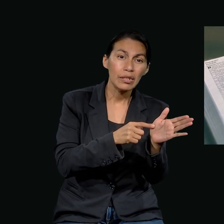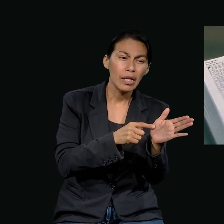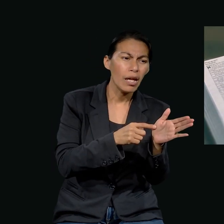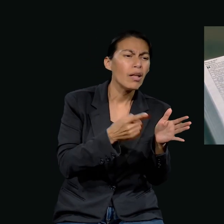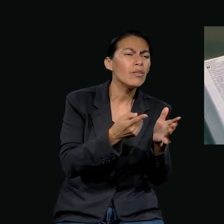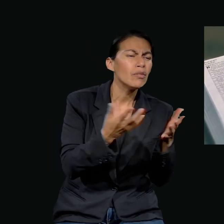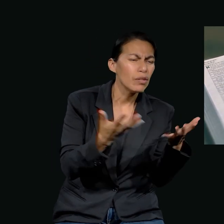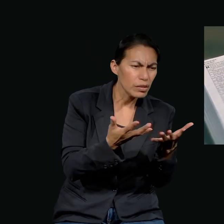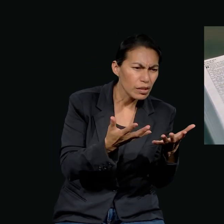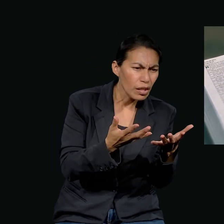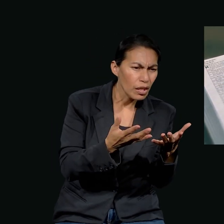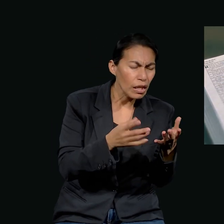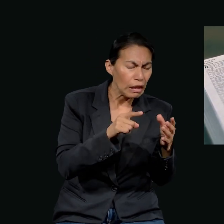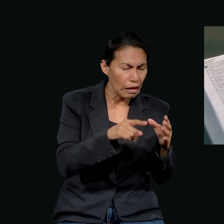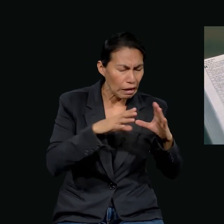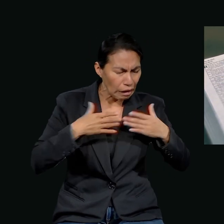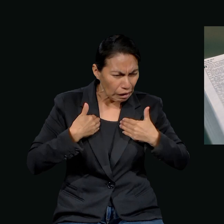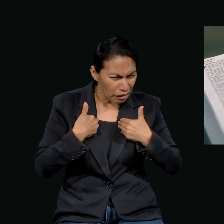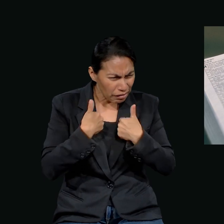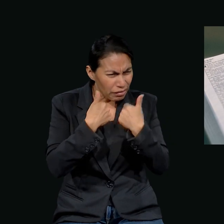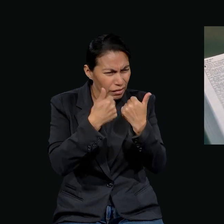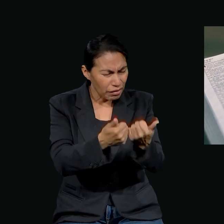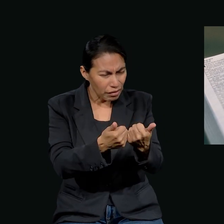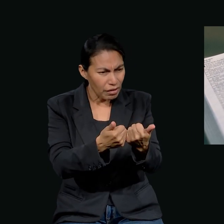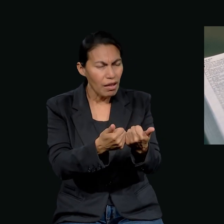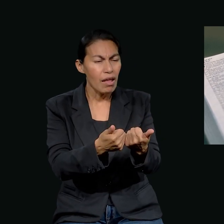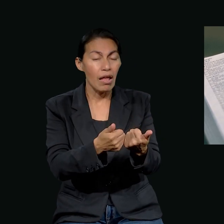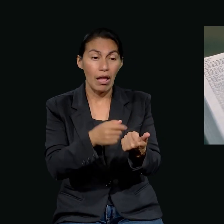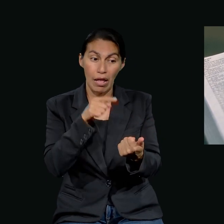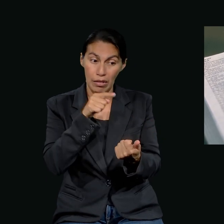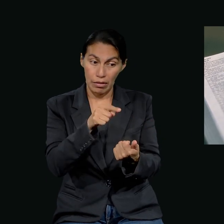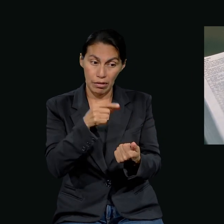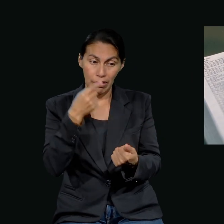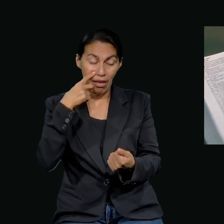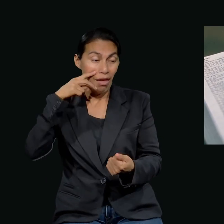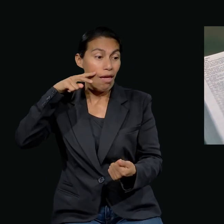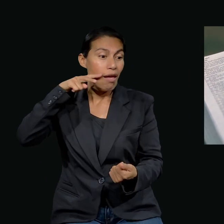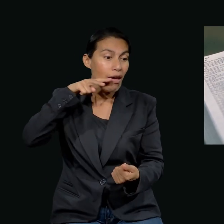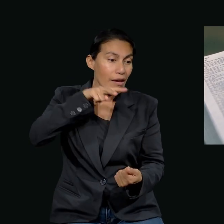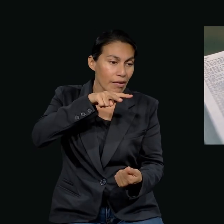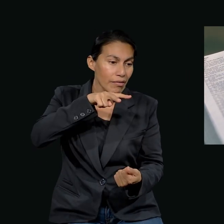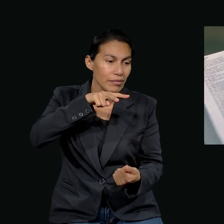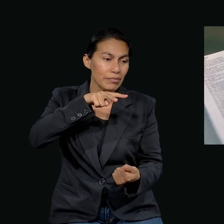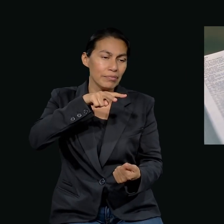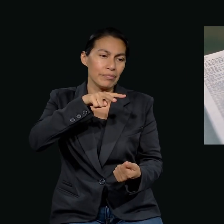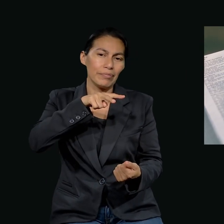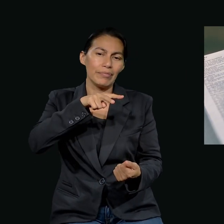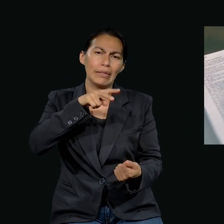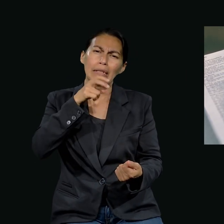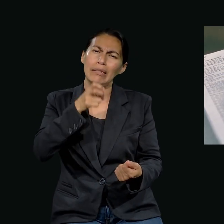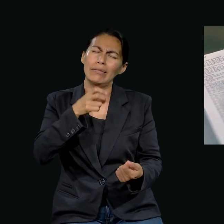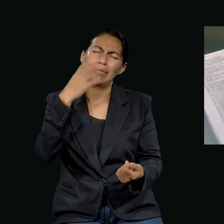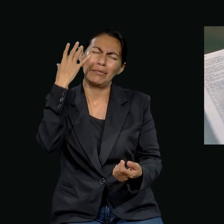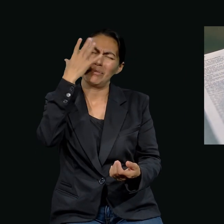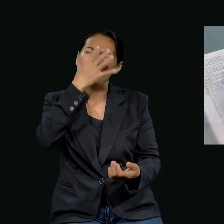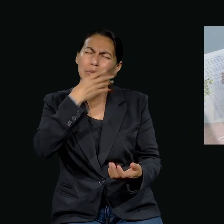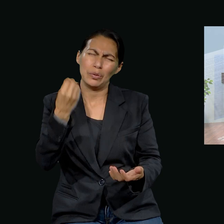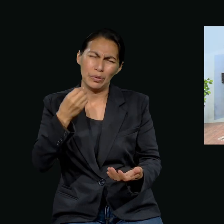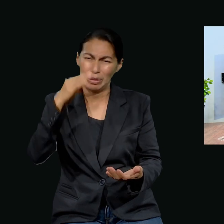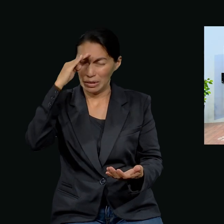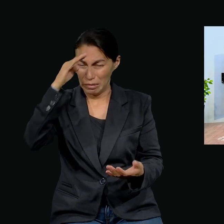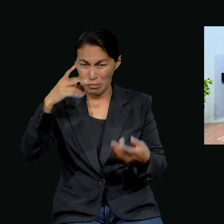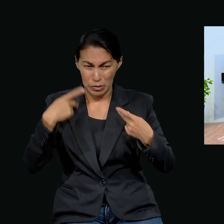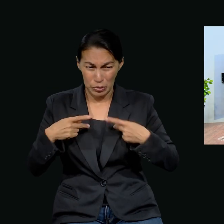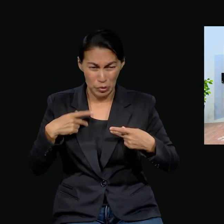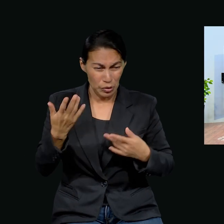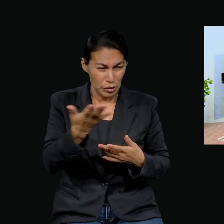enseñaré El camino En que debes andar Sobre ti Fijaré mis ojos Yo creo que el Señor A todos los que